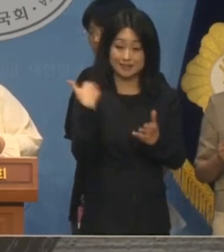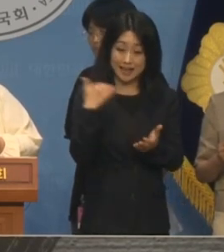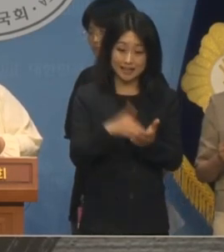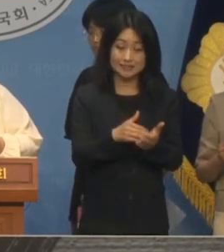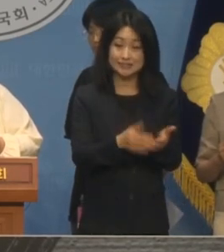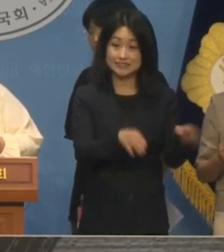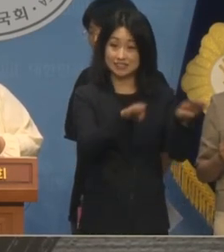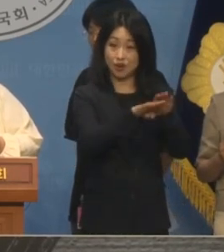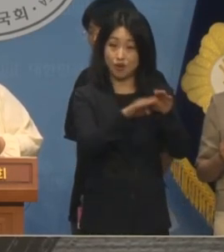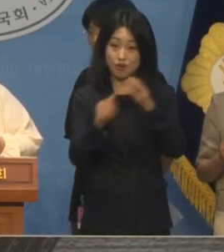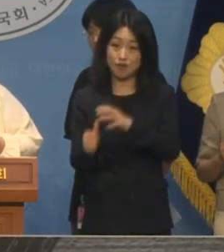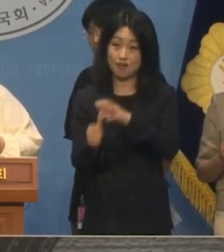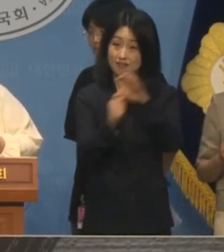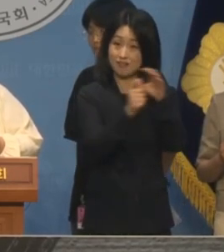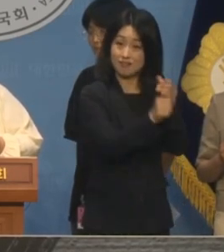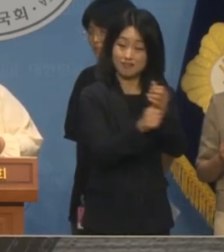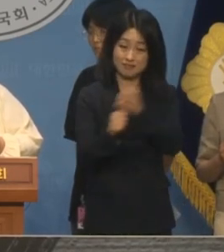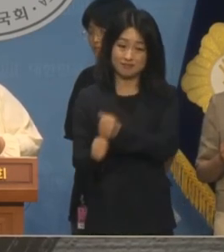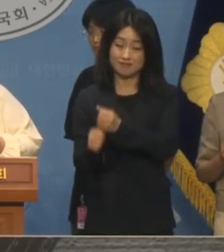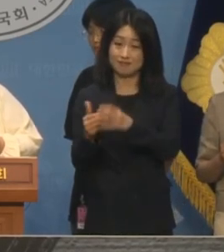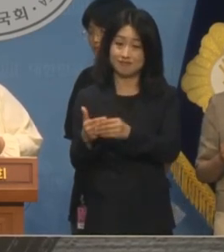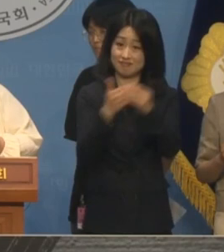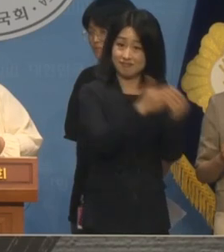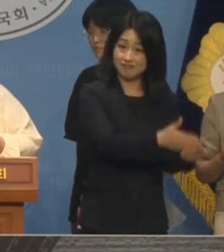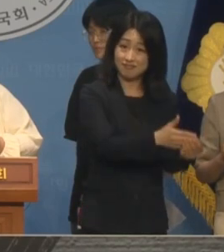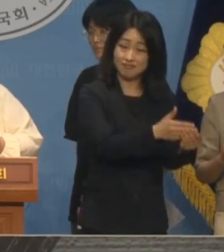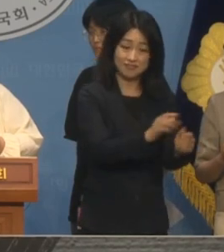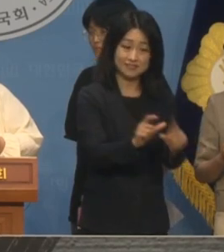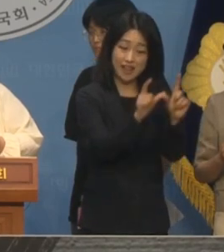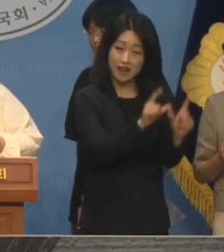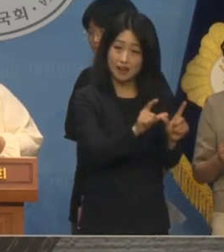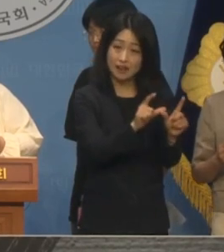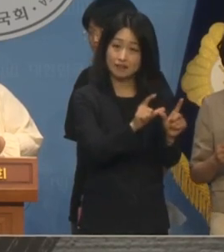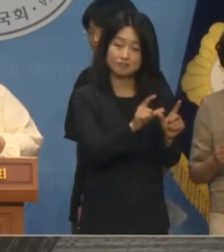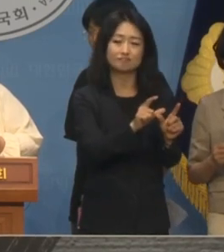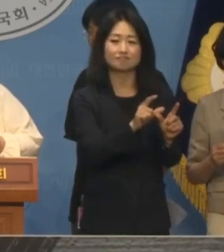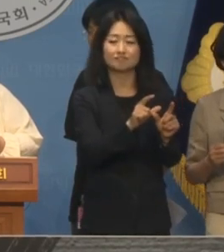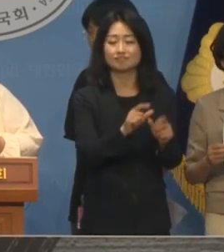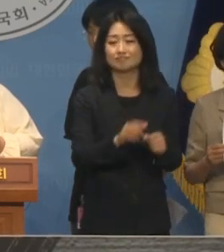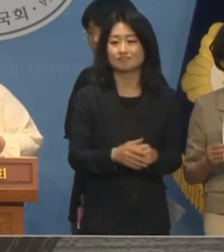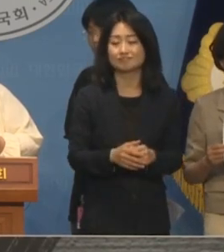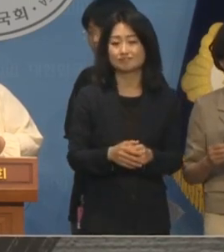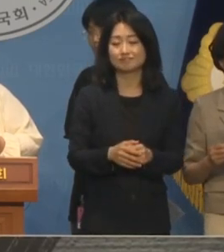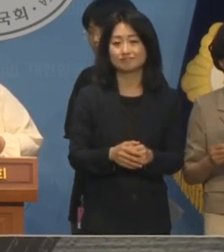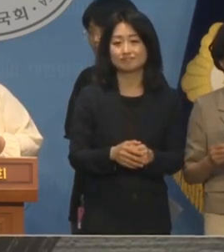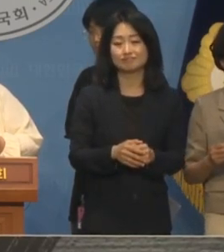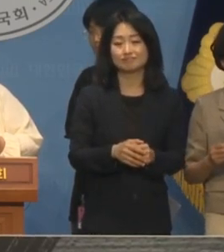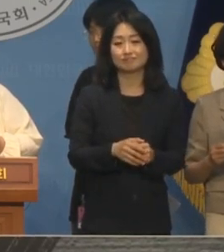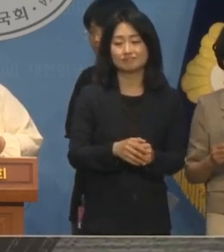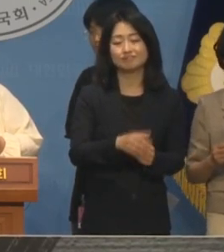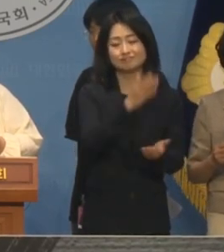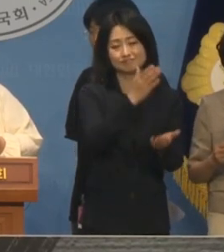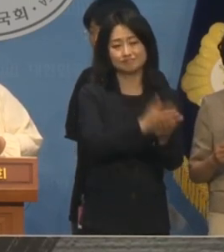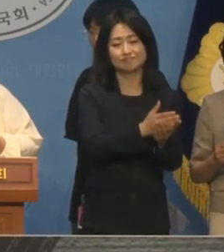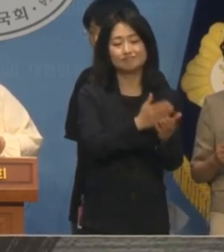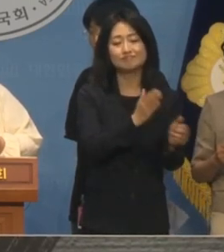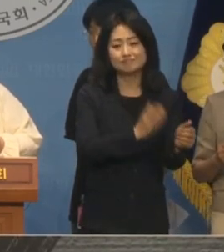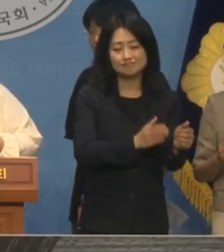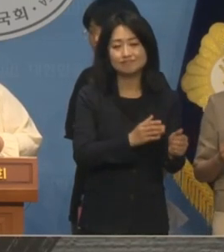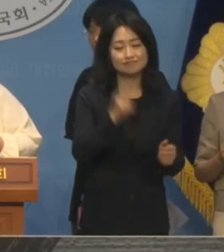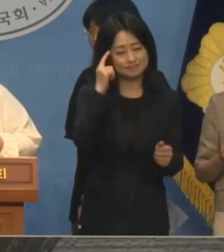시설에서 살지 왜 나와서 이렇게 비웃지